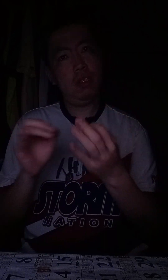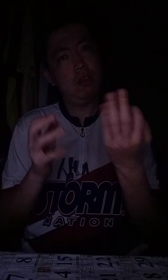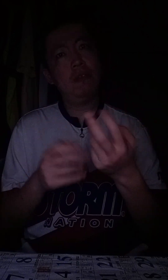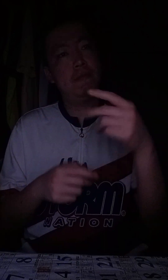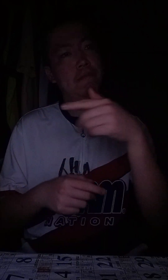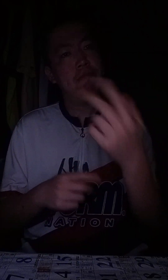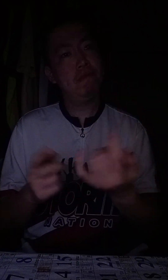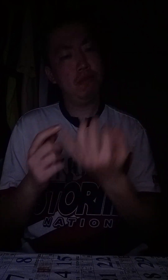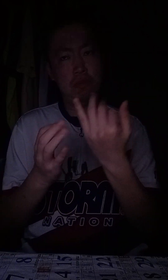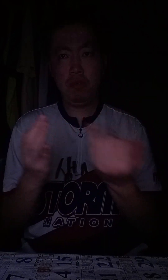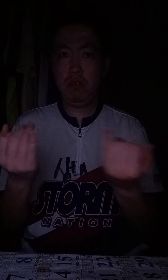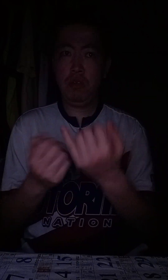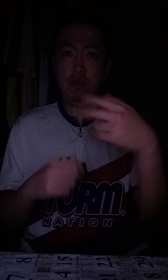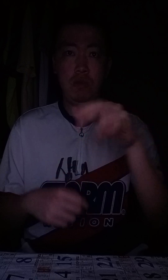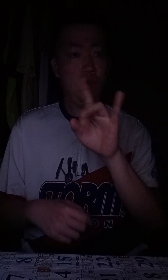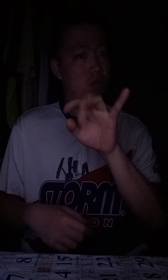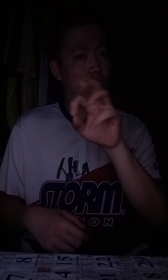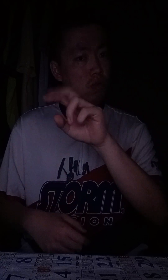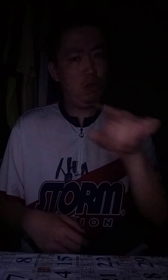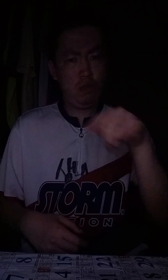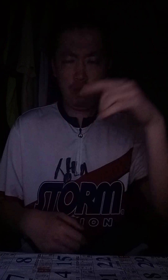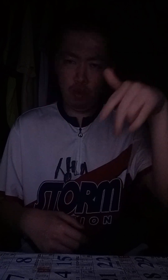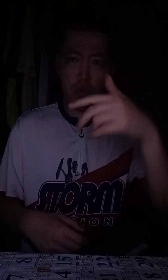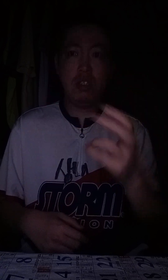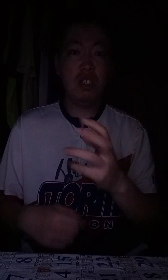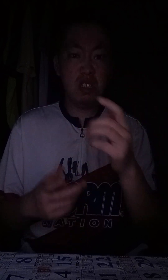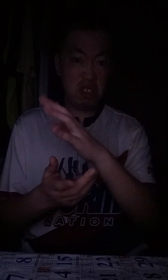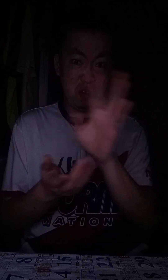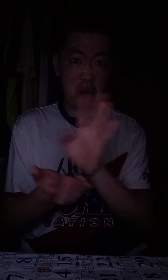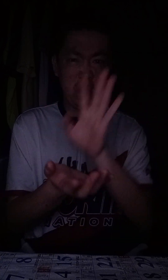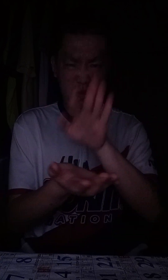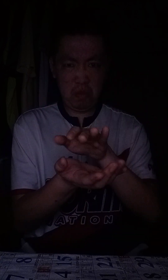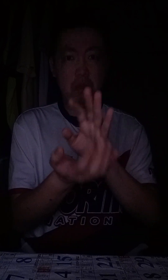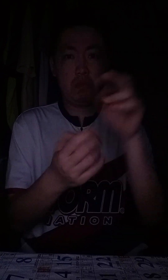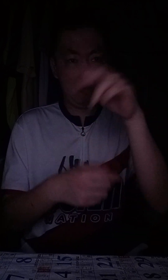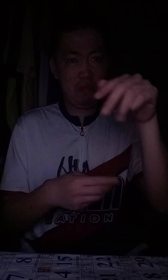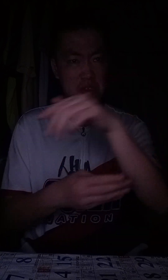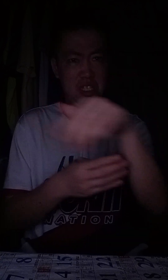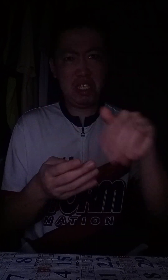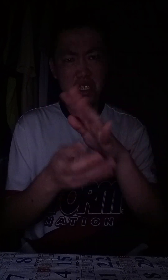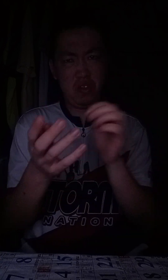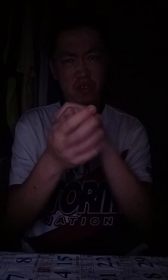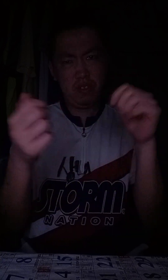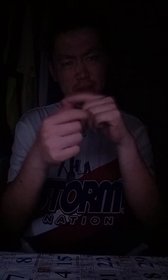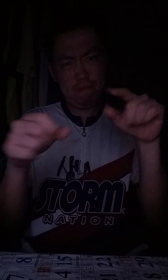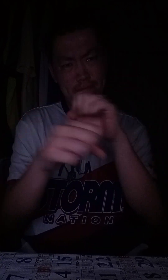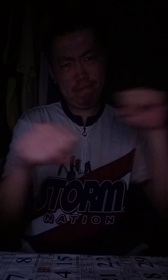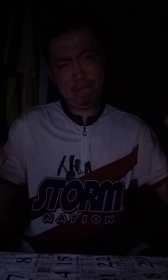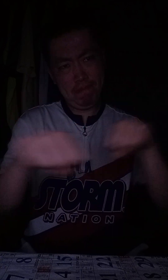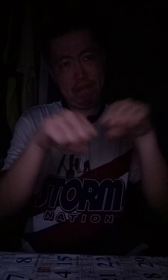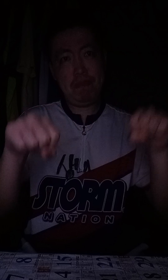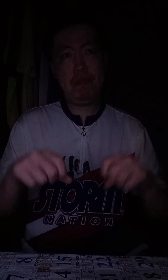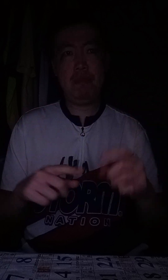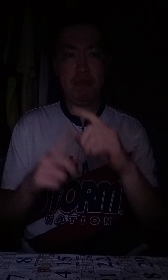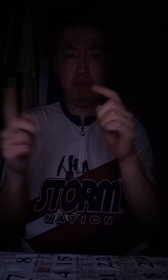경기 수원시 과천봉담 도시 고속화도로에서 덤프트럭이 앞서가던 승용차를 들이받은 뒤 옆 차로를